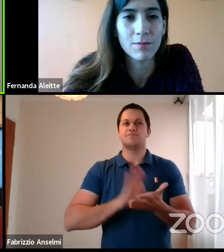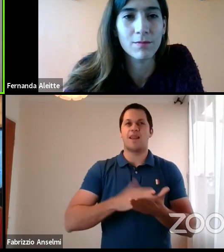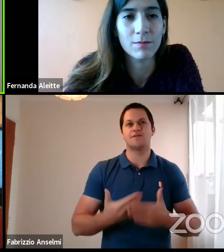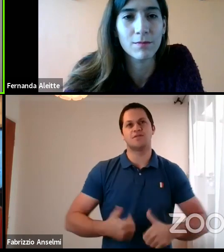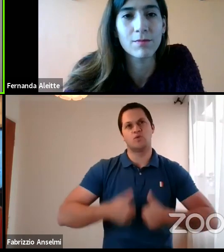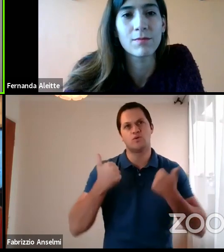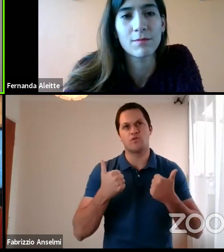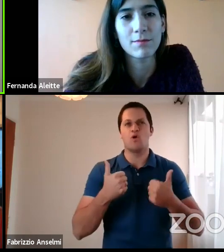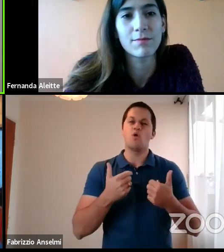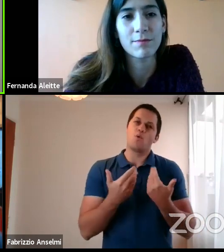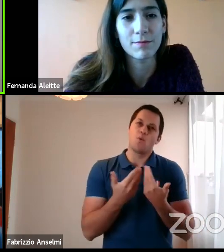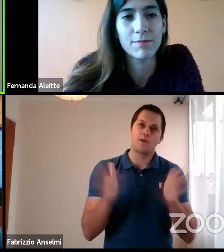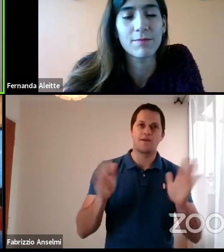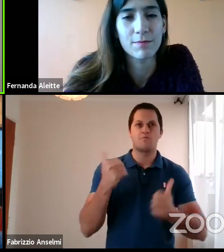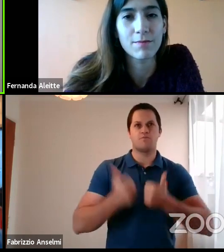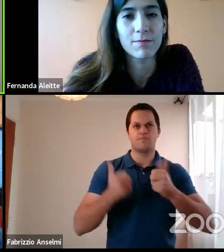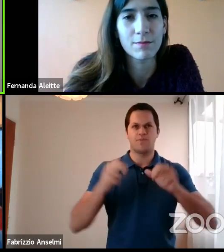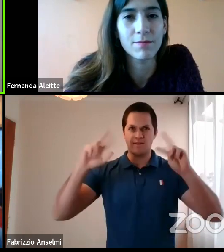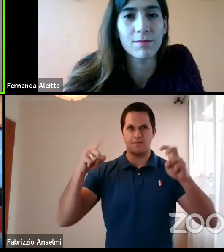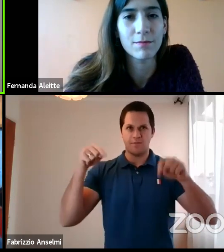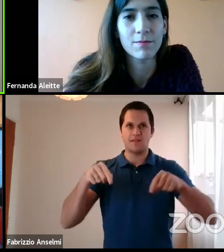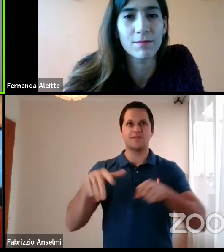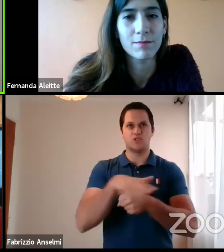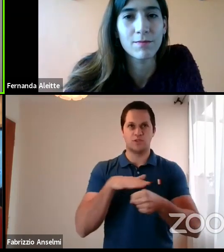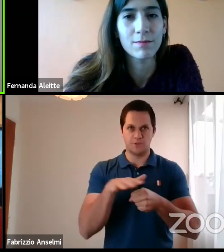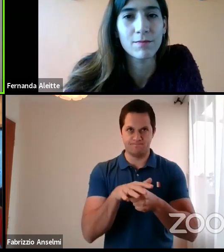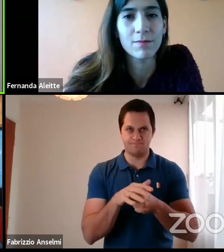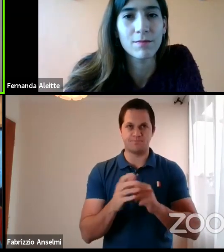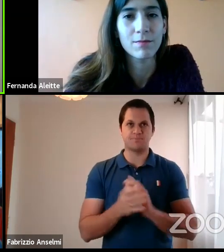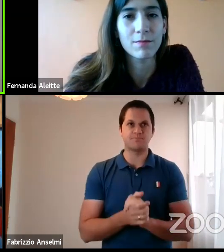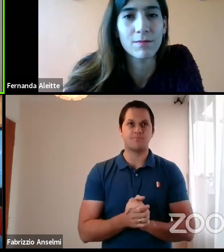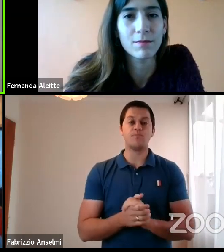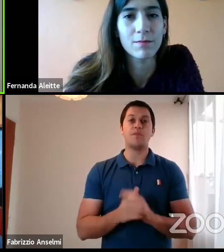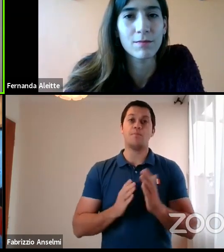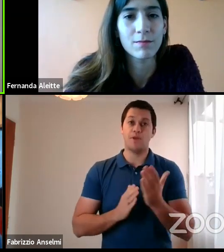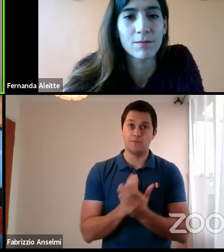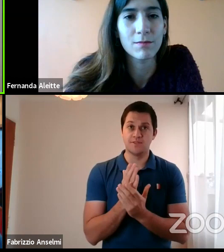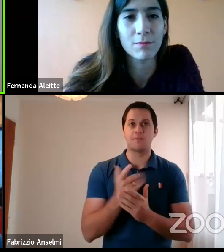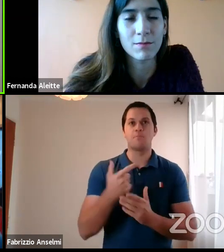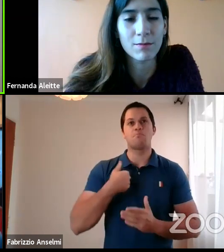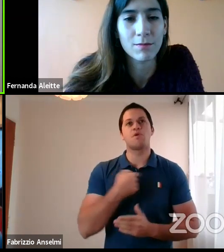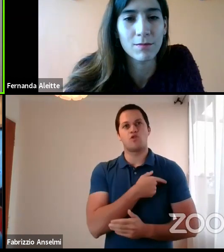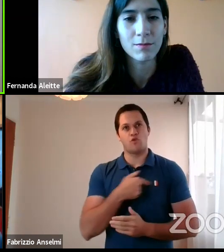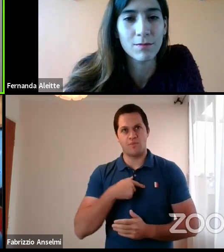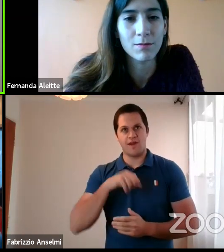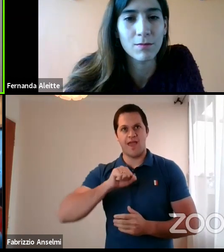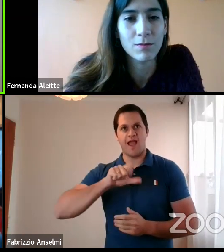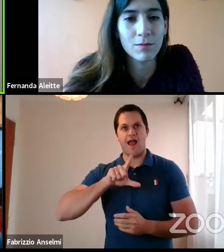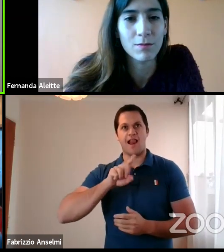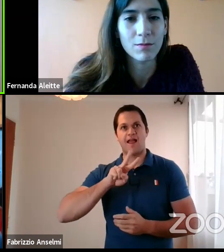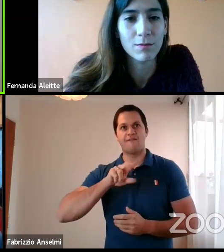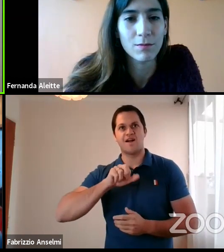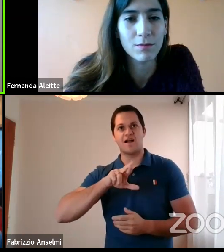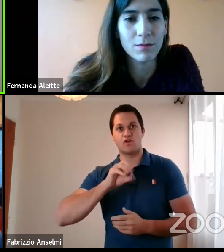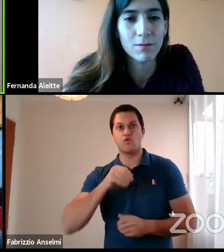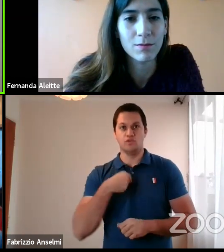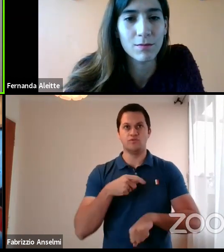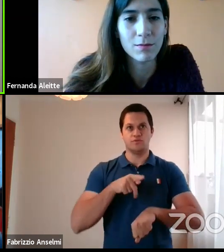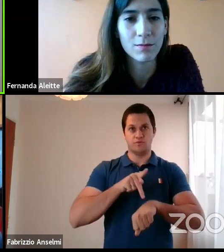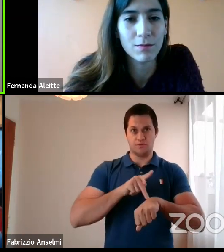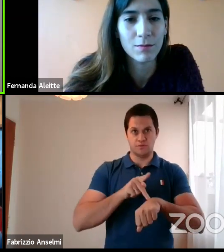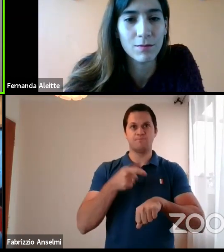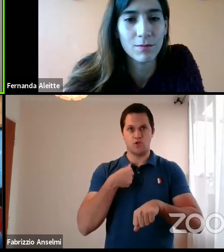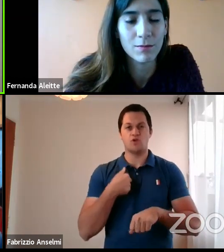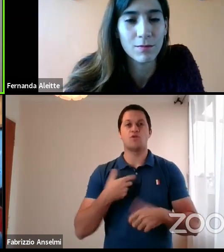sobre esta situación, ¿ya? Para partir, mi nombre es Álvaro Besón Saldaña, kinesiólogo y encargado de extensión